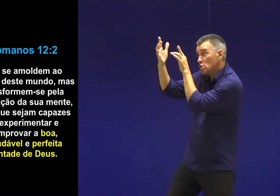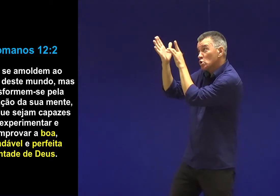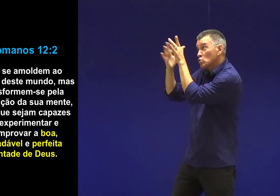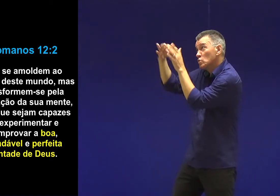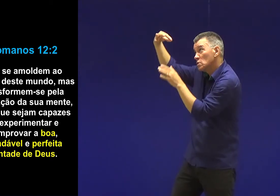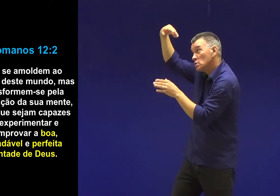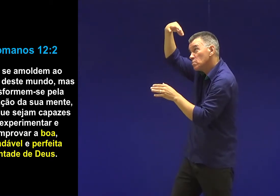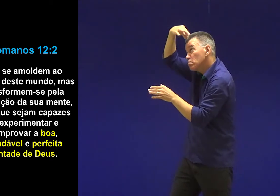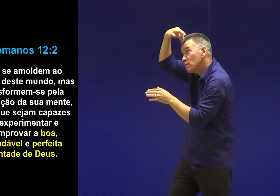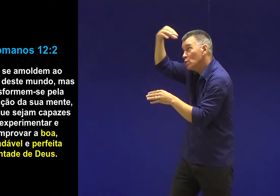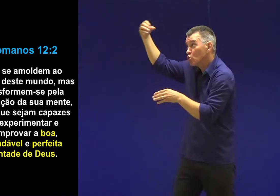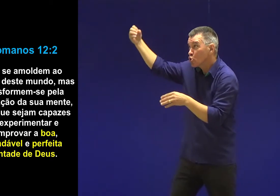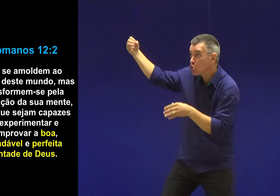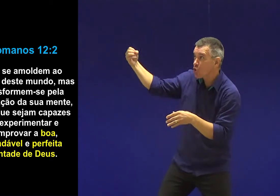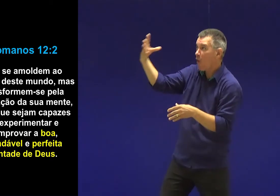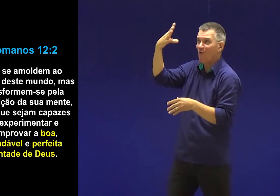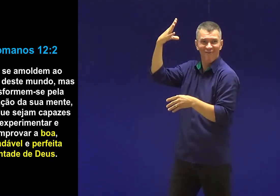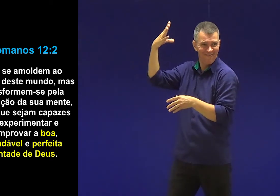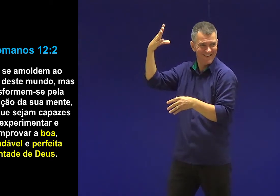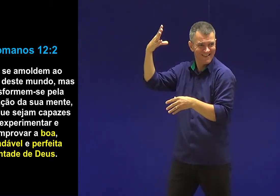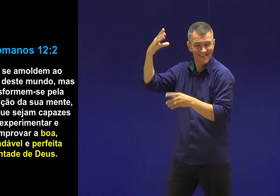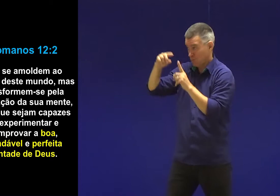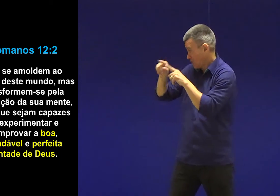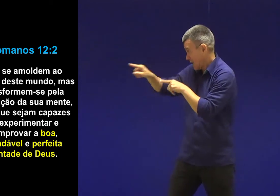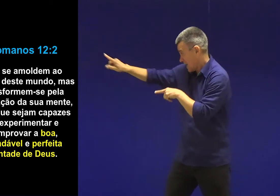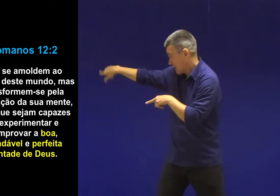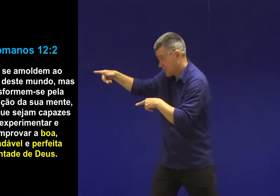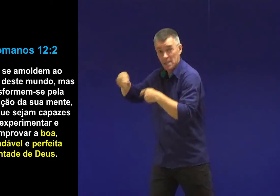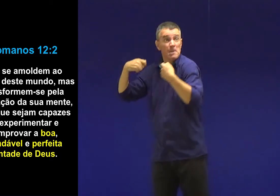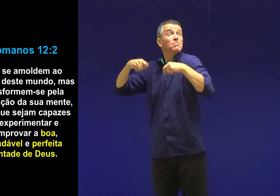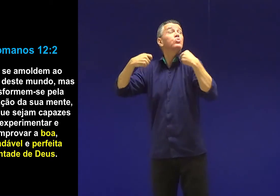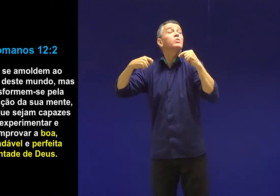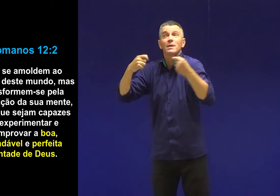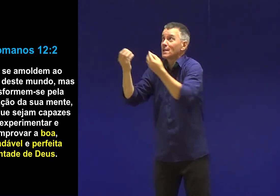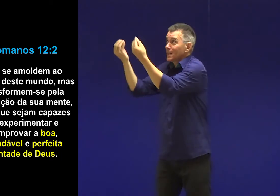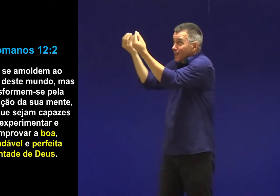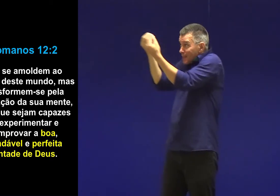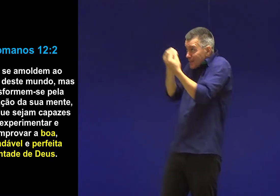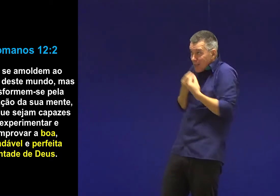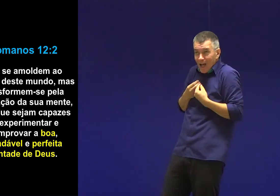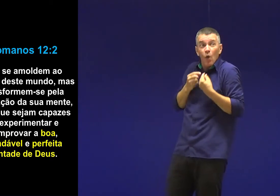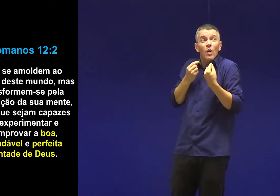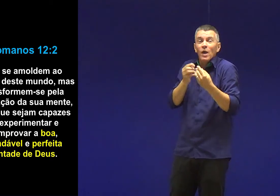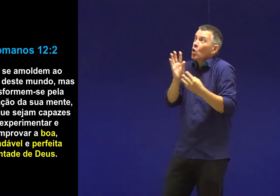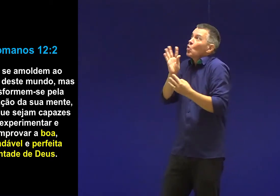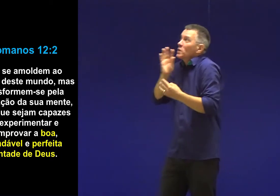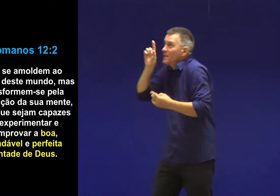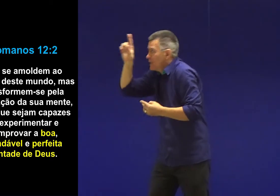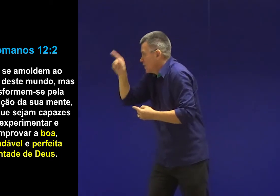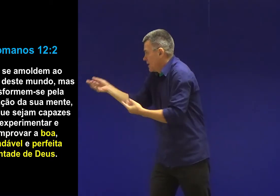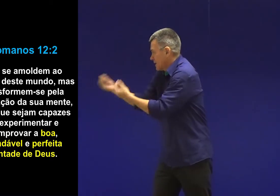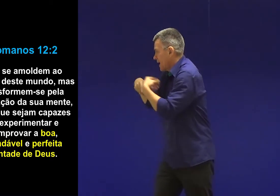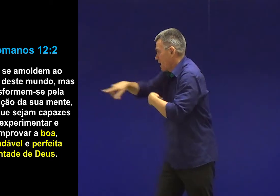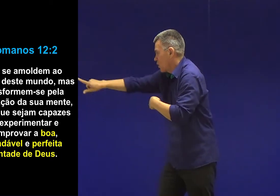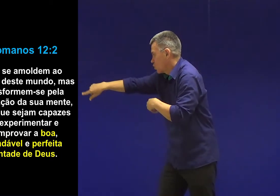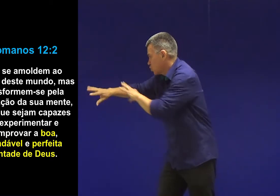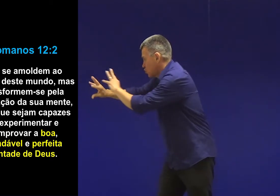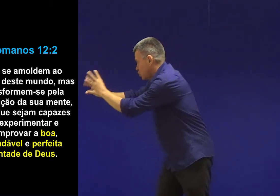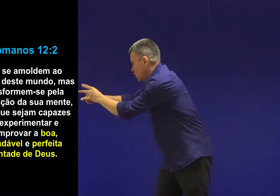Nós combinamos com Jesus. Nós temos uma vida nova, podemos fazer aquilo que Deus quer que nós façamos. Que nós